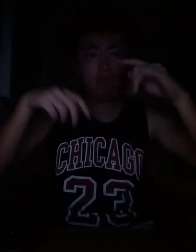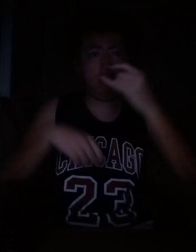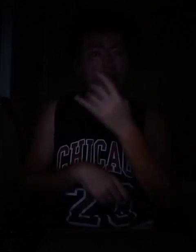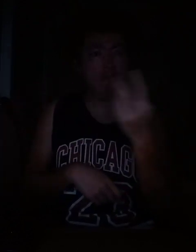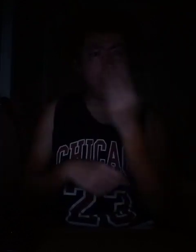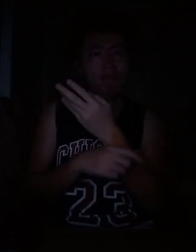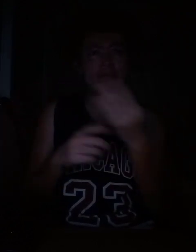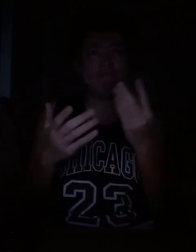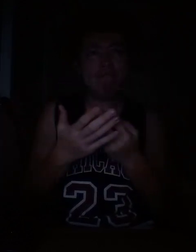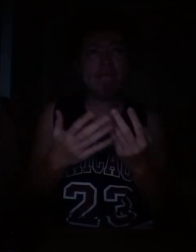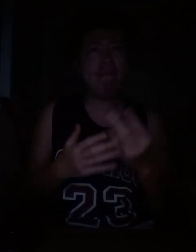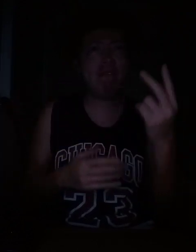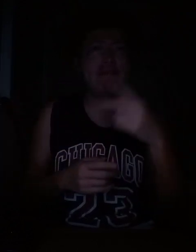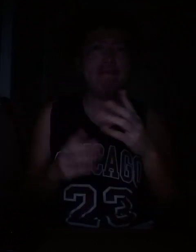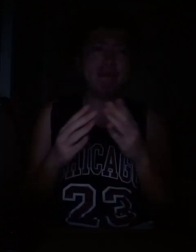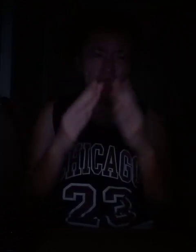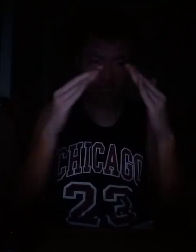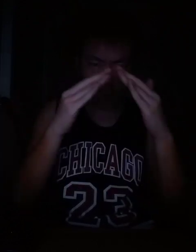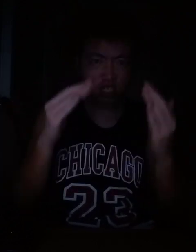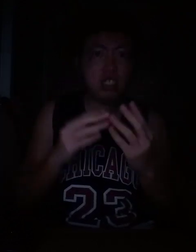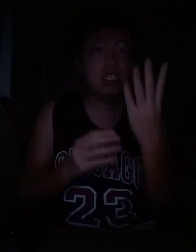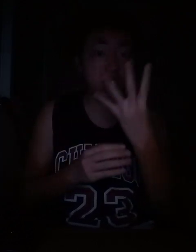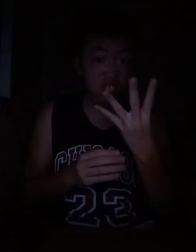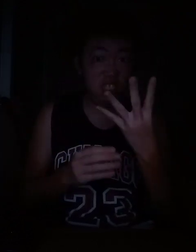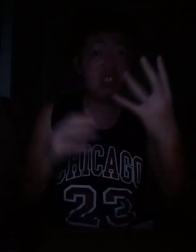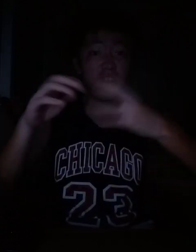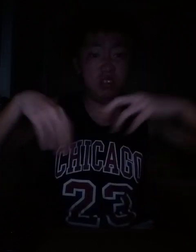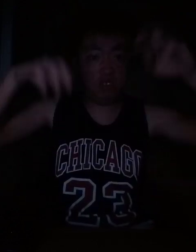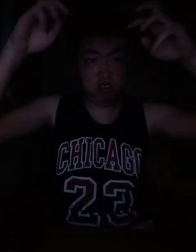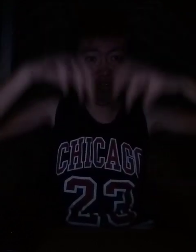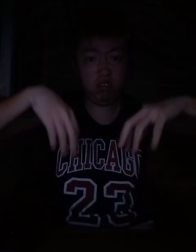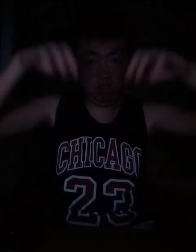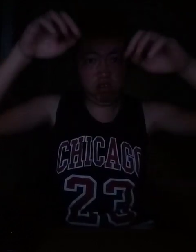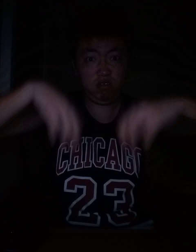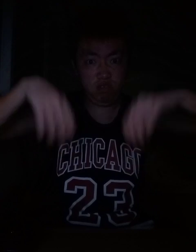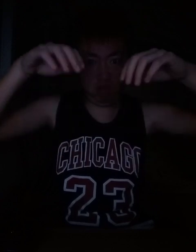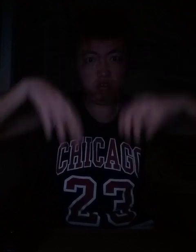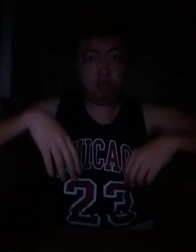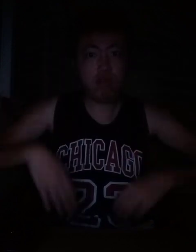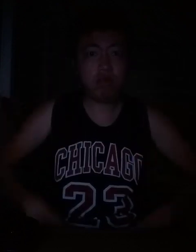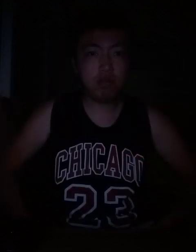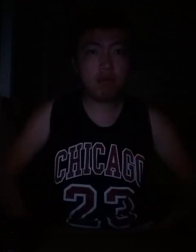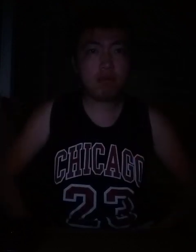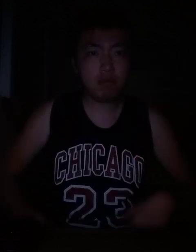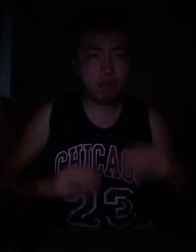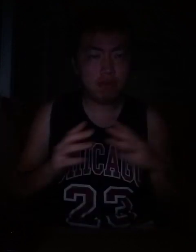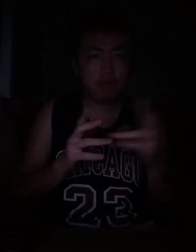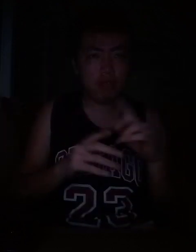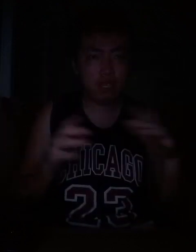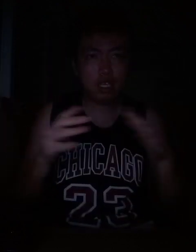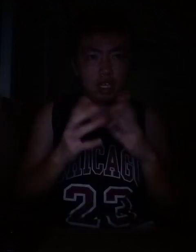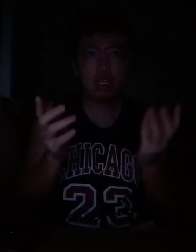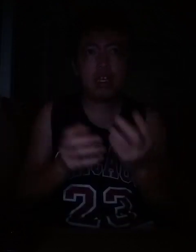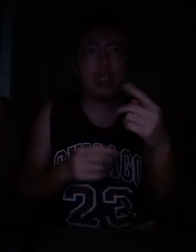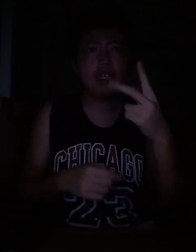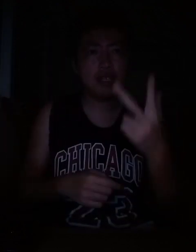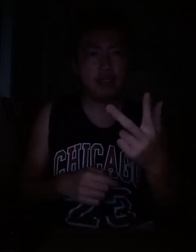일부 영남 내륙과 제주 산지에도 400mm 이상의 폭우가 쏟아지겠고요. 영남과 전남 해안에 300mm